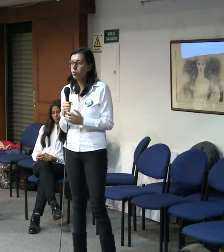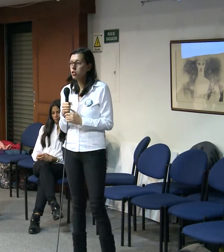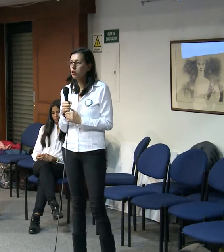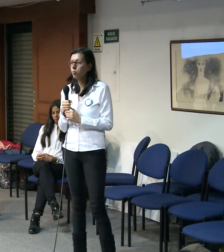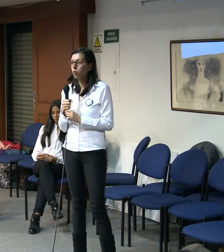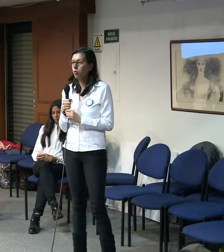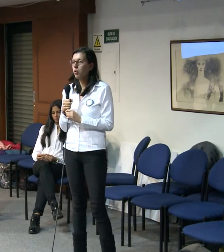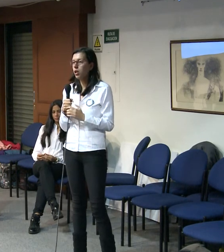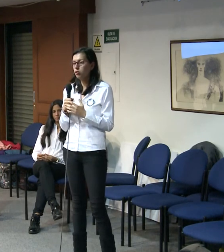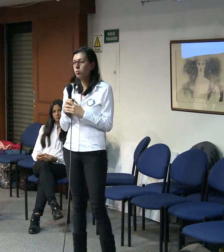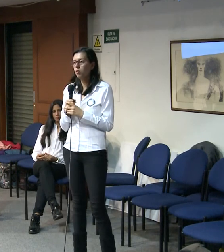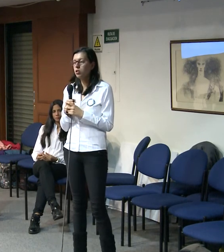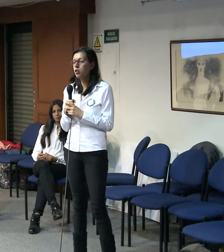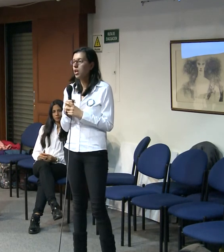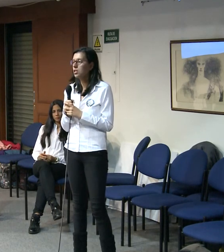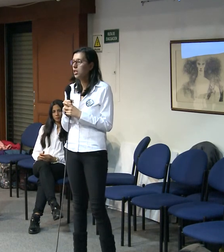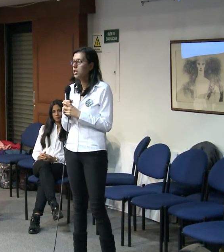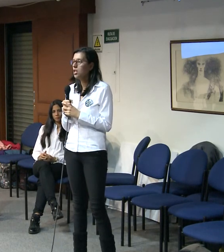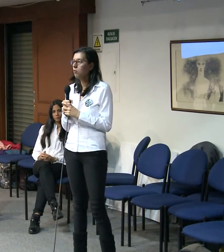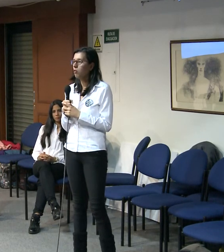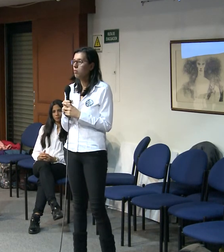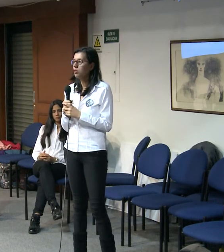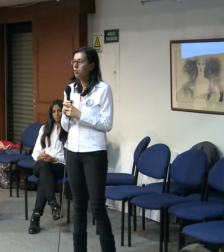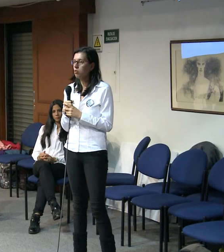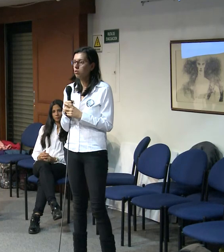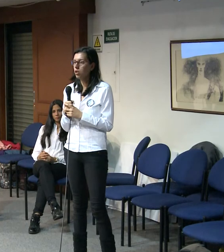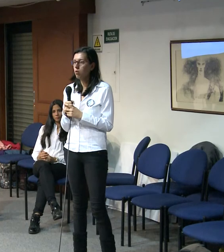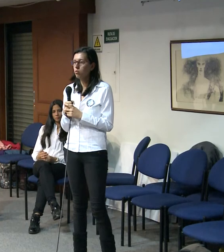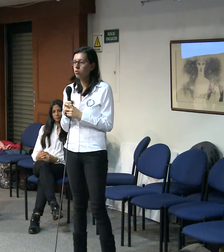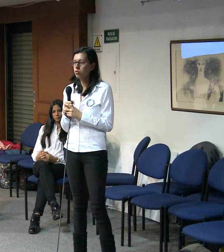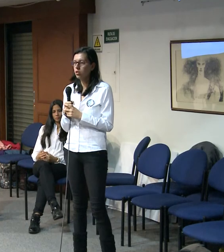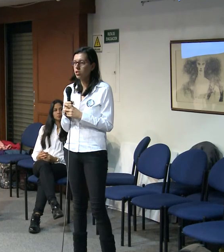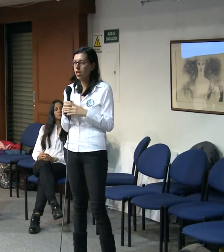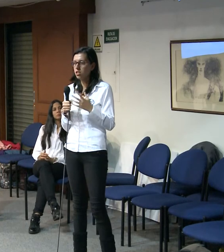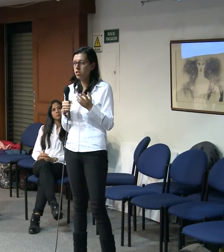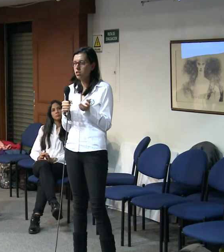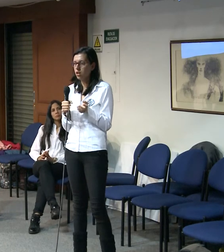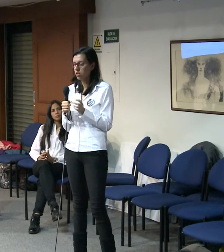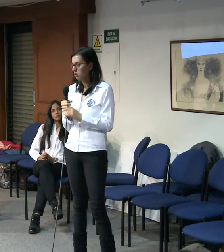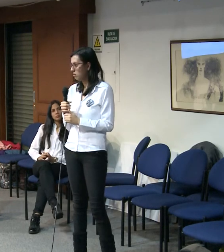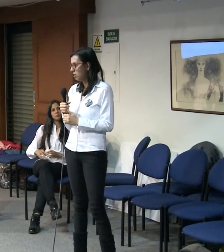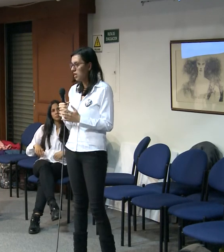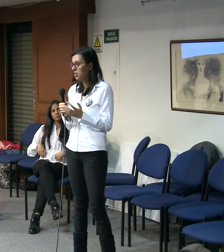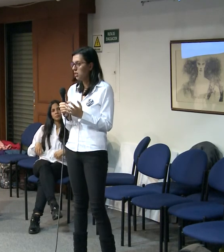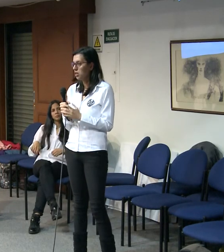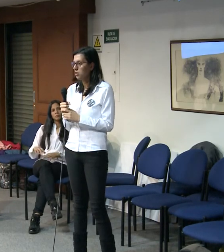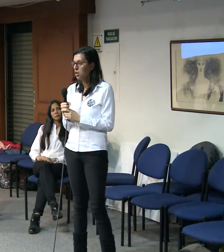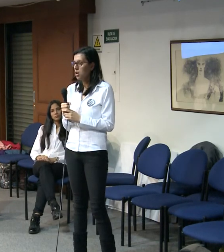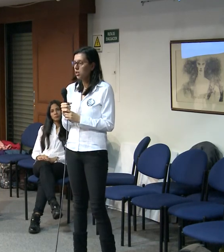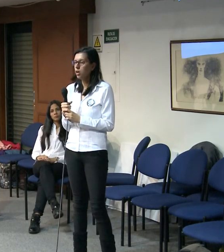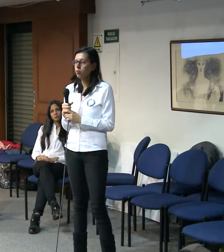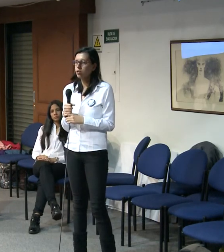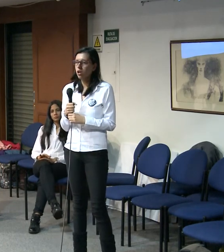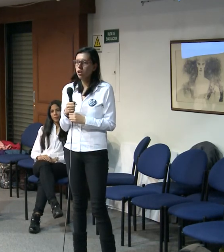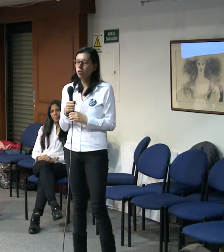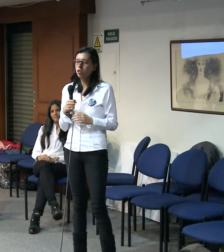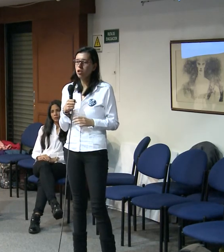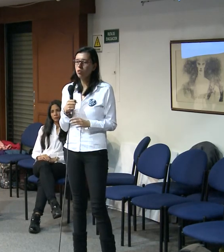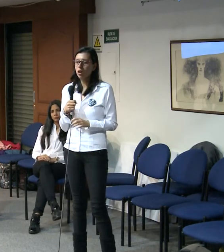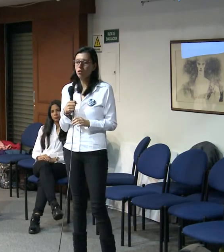más disposición por esos profesionales que tenían formación, digamos, desde las ciencias exactas,